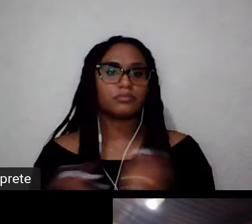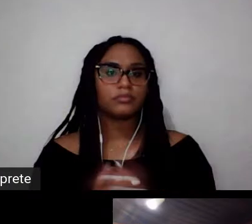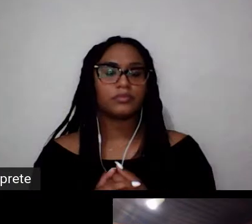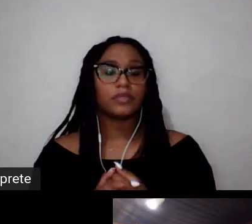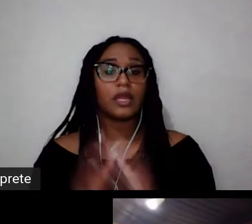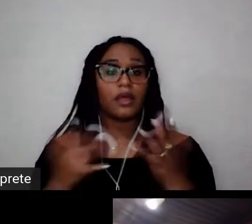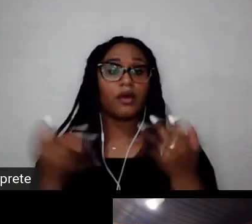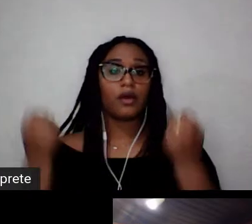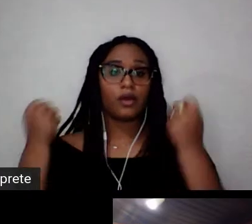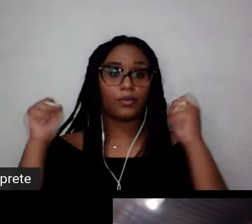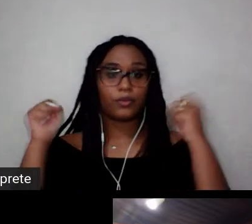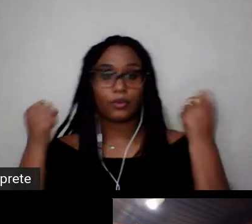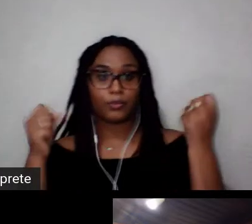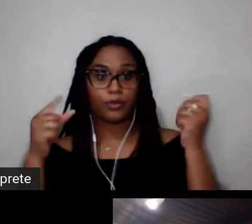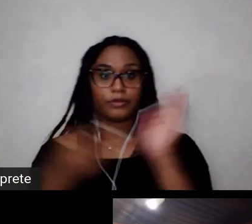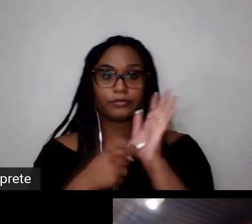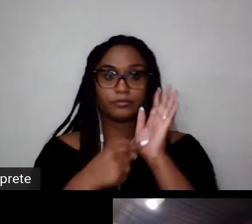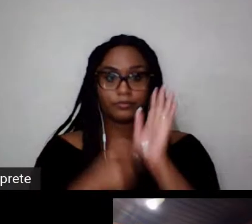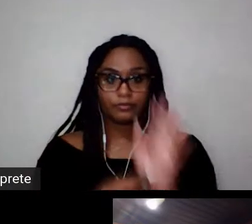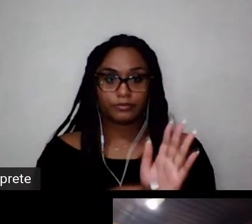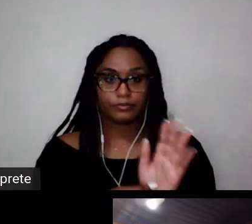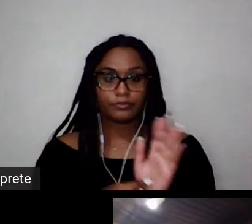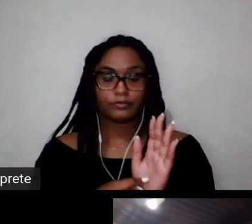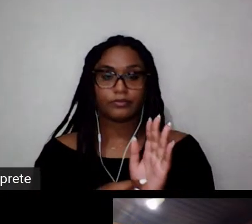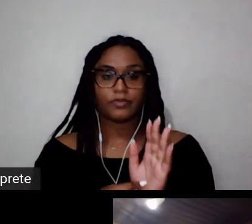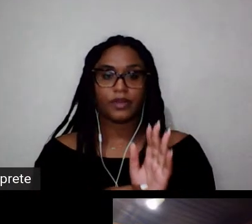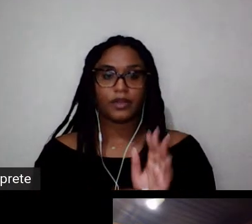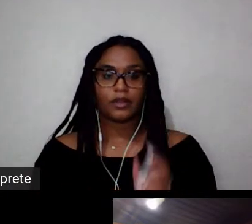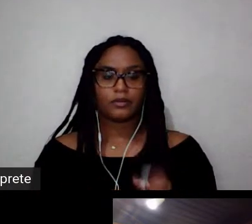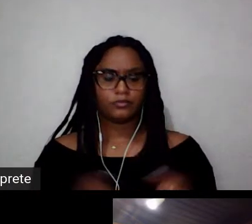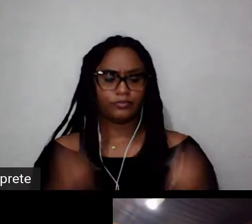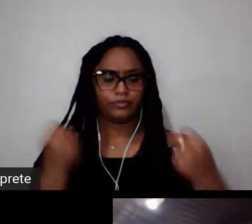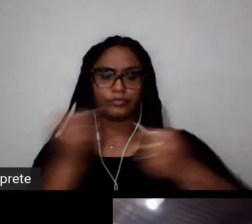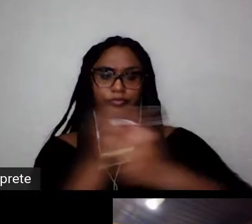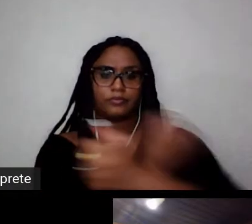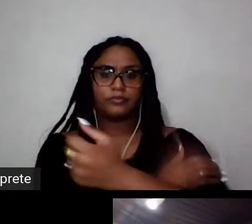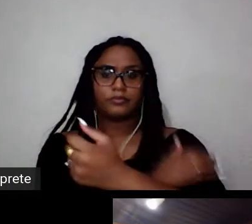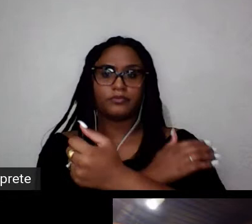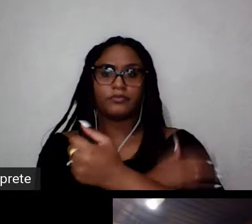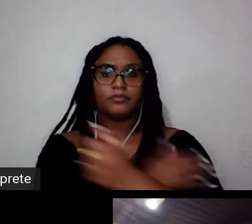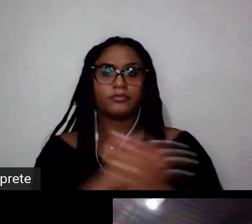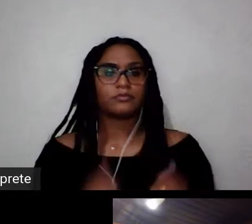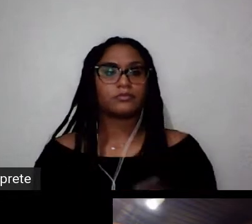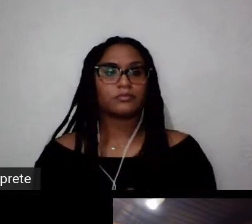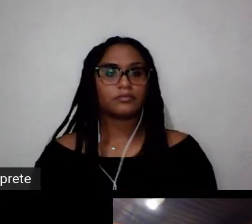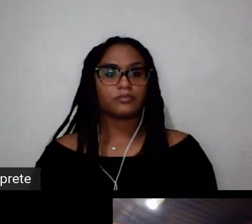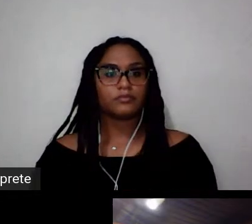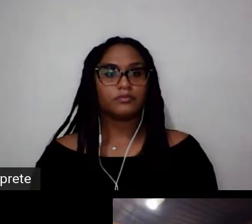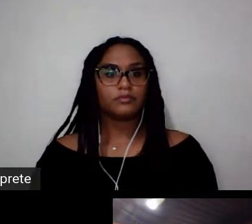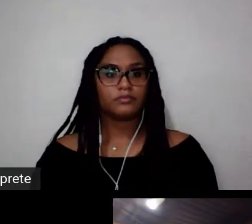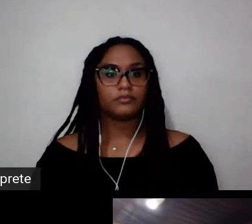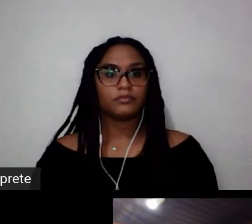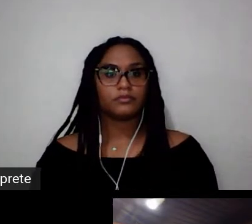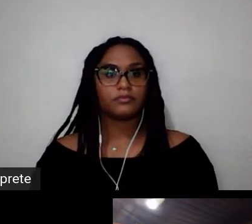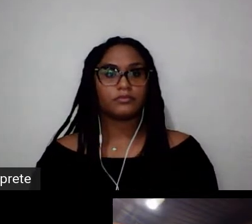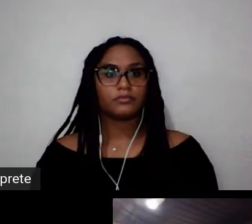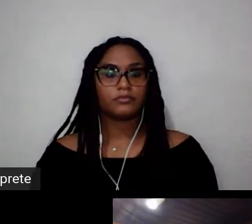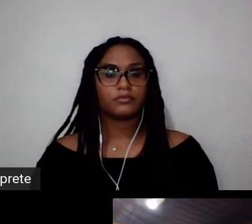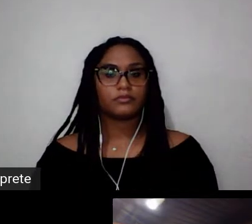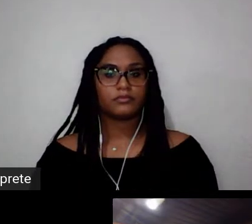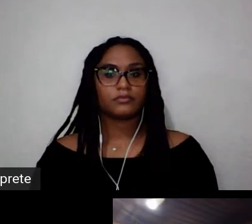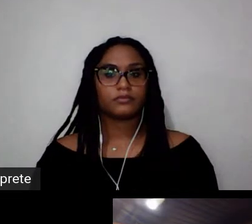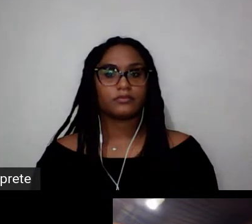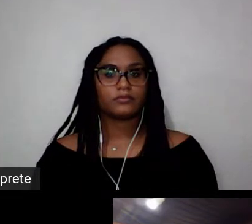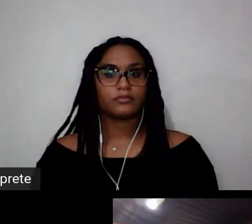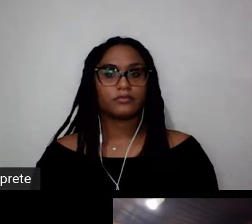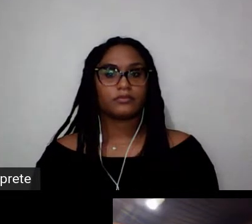esse poderoso evento e fenômeno social, né, Silvana? que